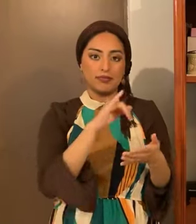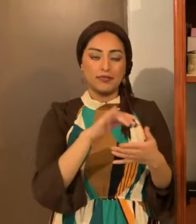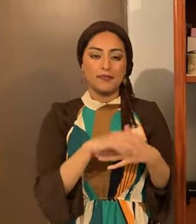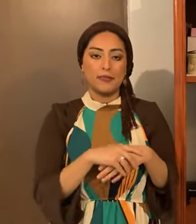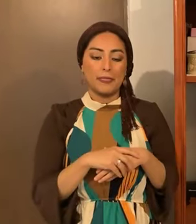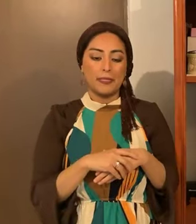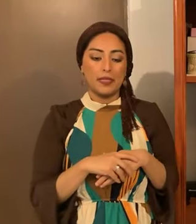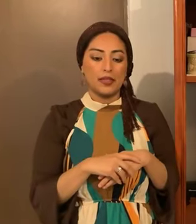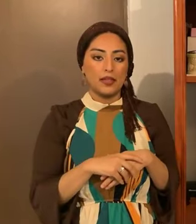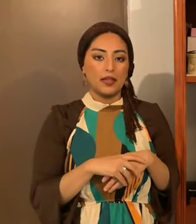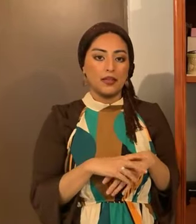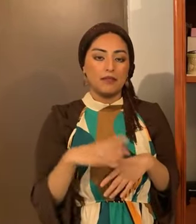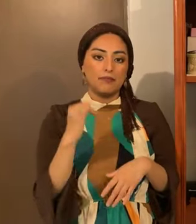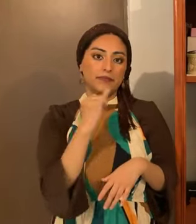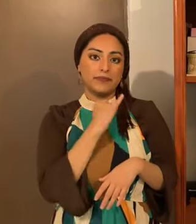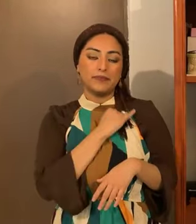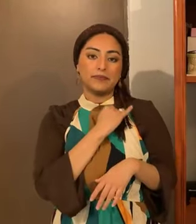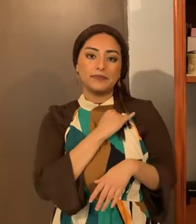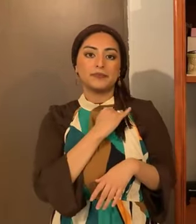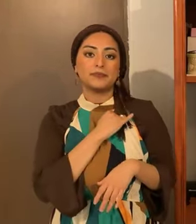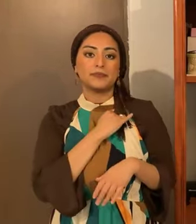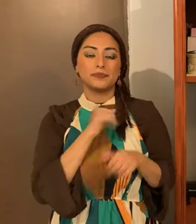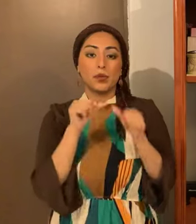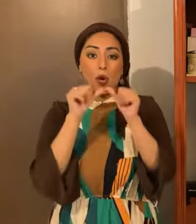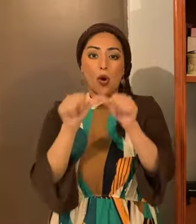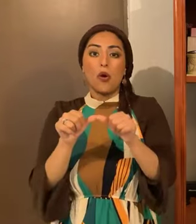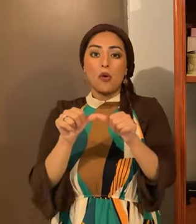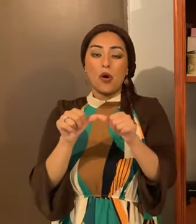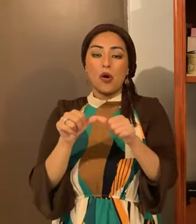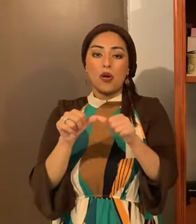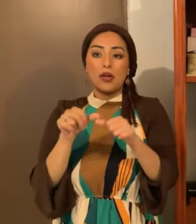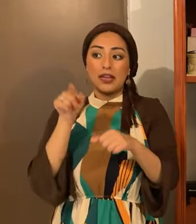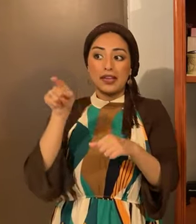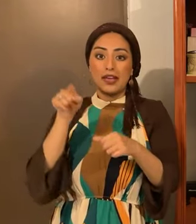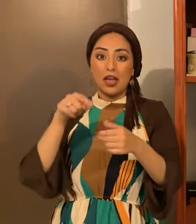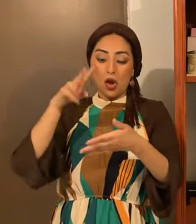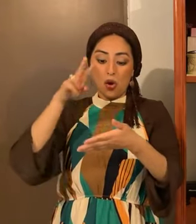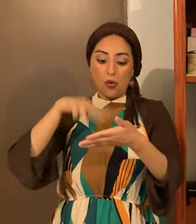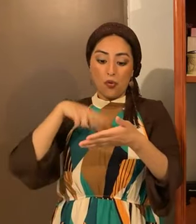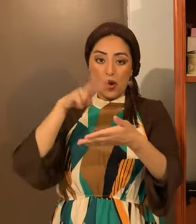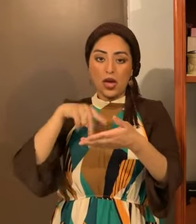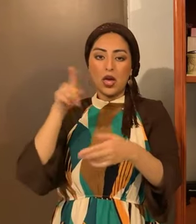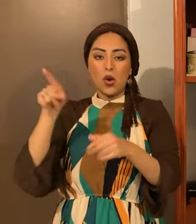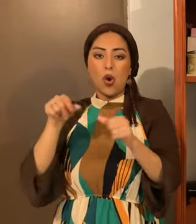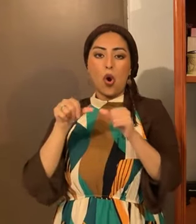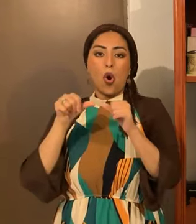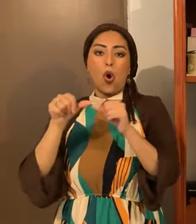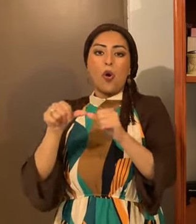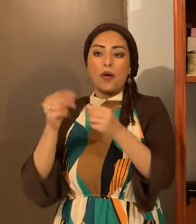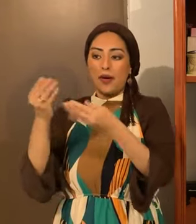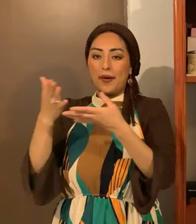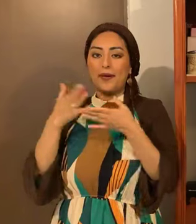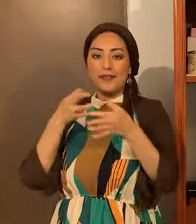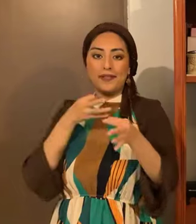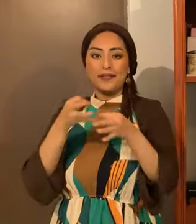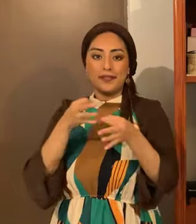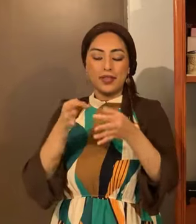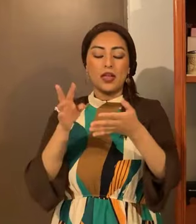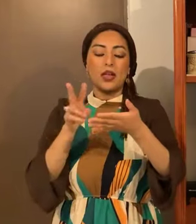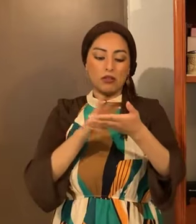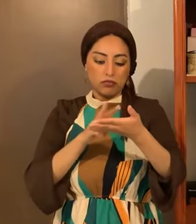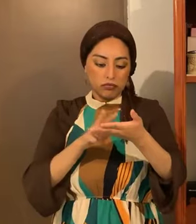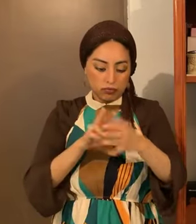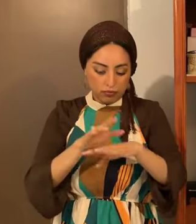Javier constantemente en los salmos, cuando hacemos las lecturas, siempre nos lo recalca, nos lo